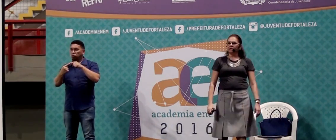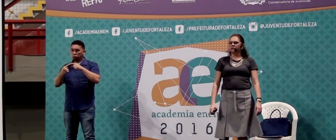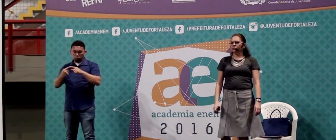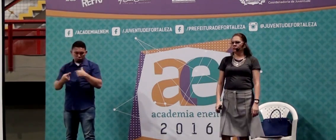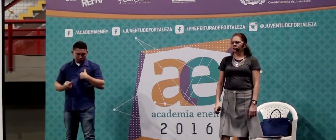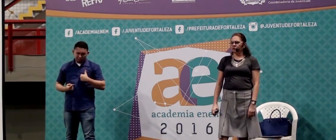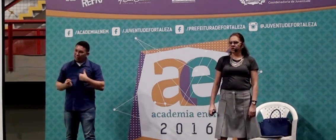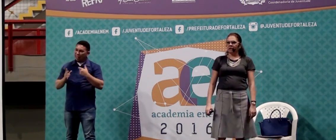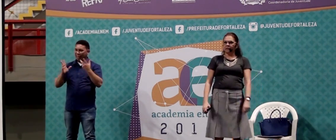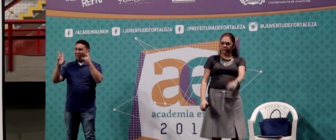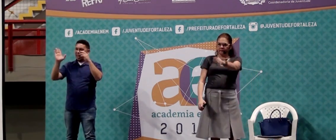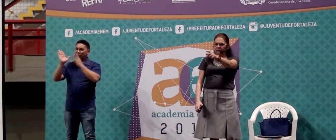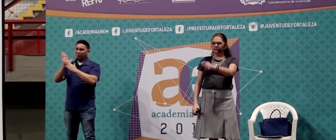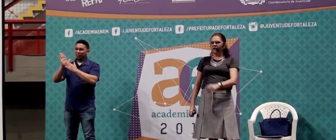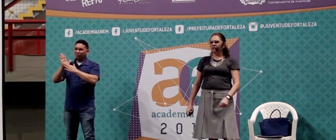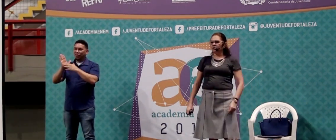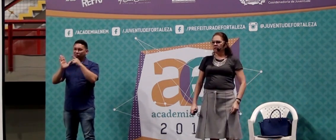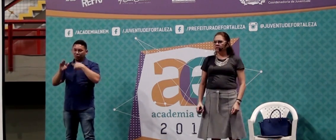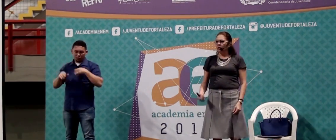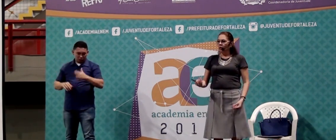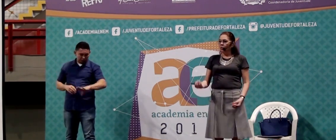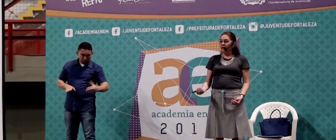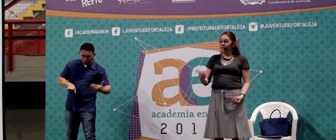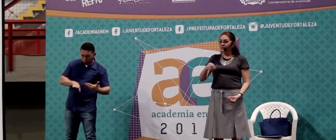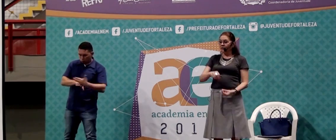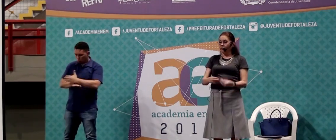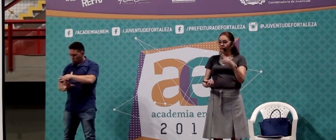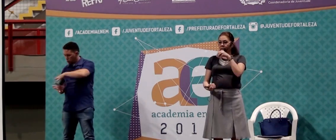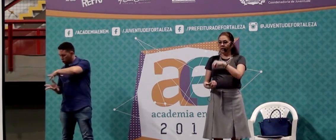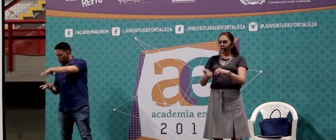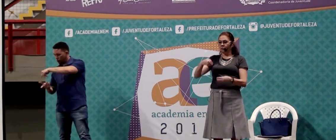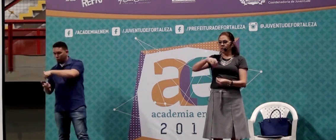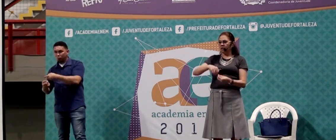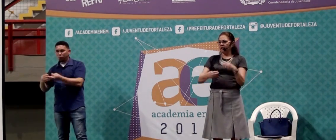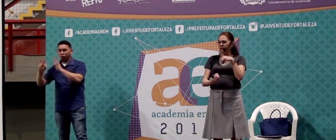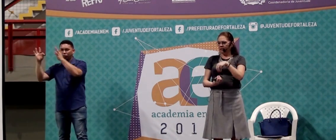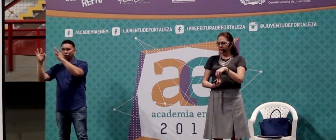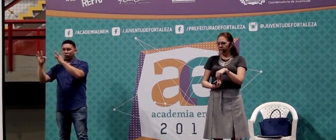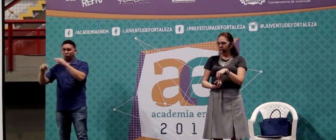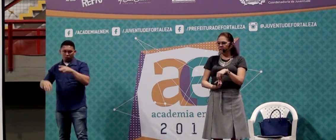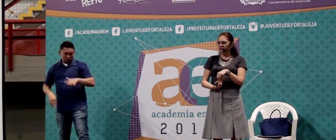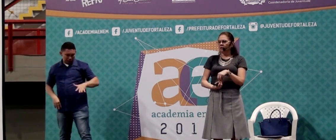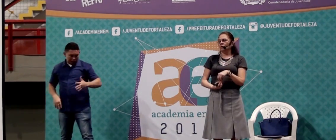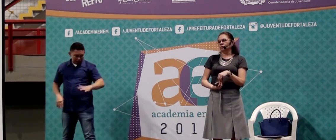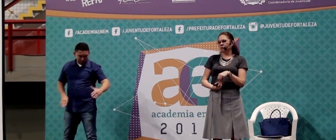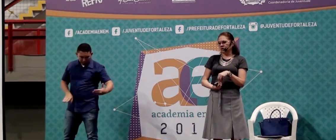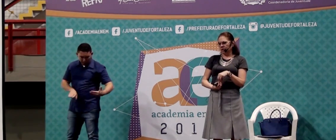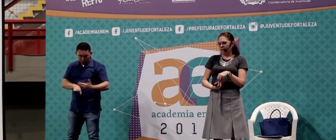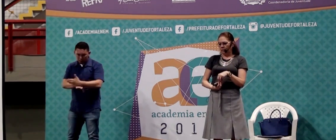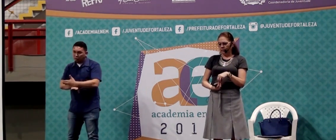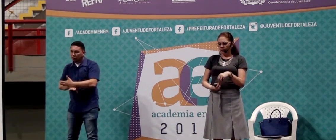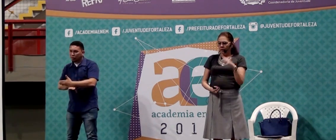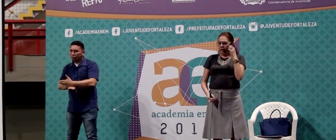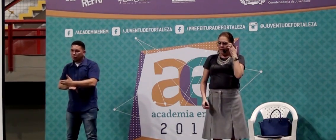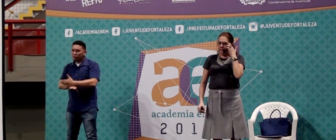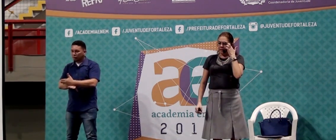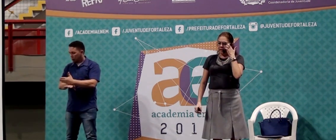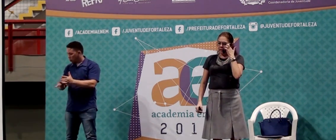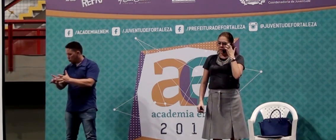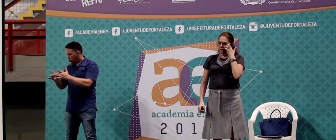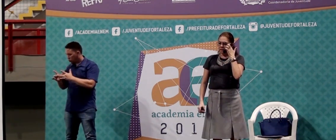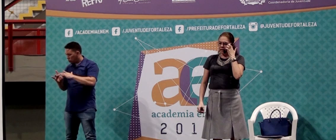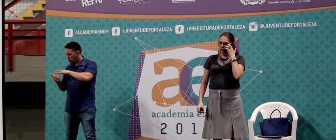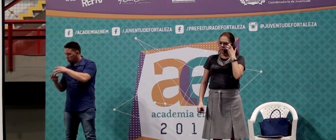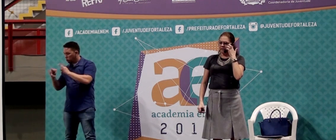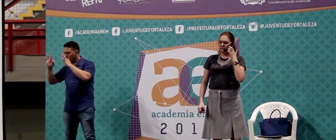de criança no mundo digital, é para você falar disso. O envolvimento de crianças com o mundo digital.